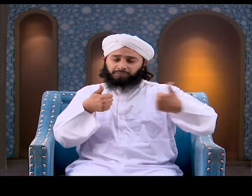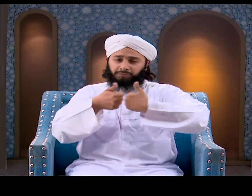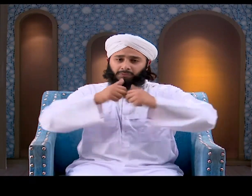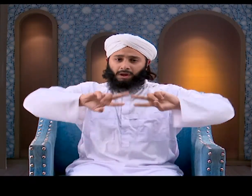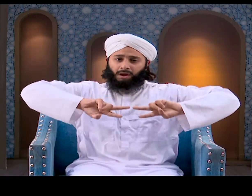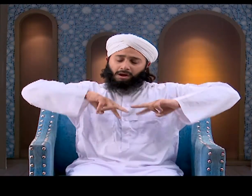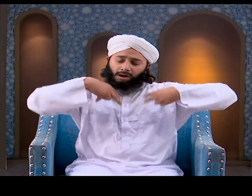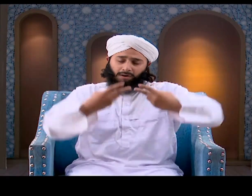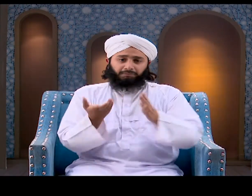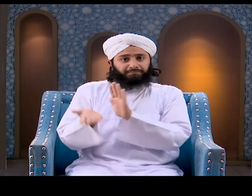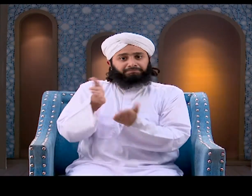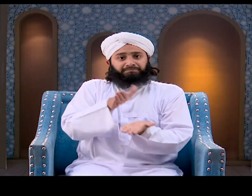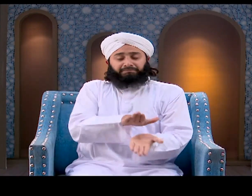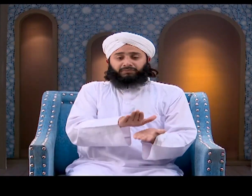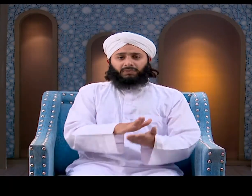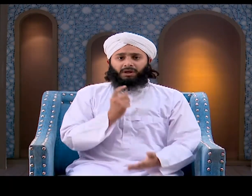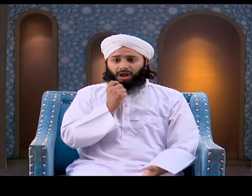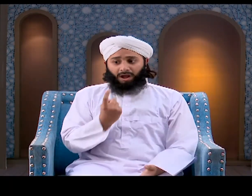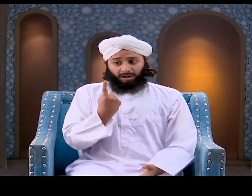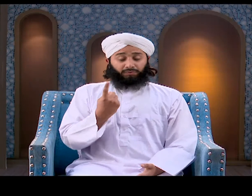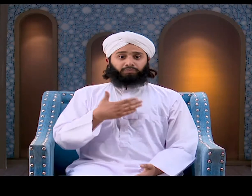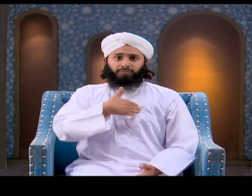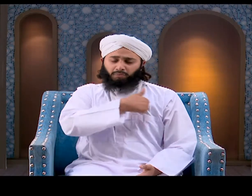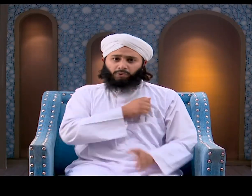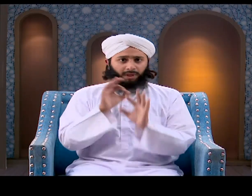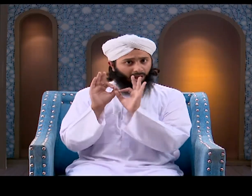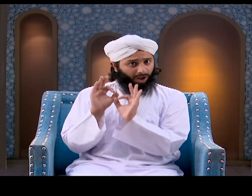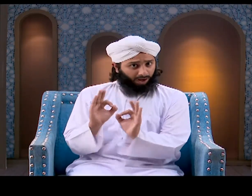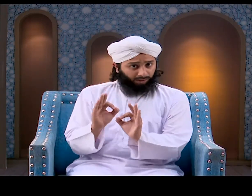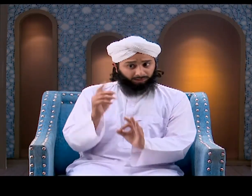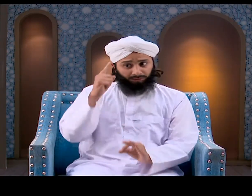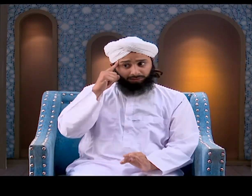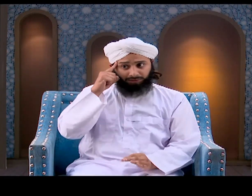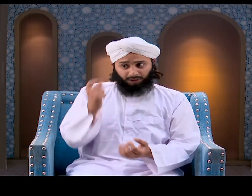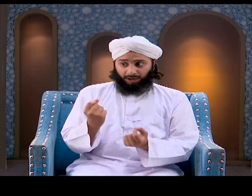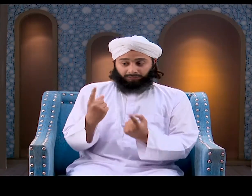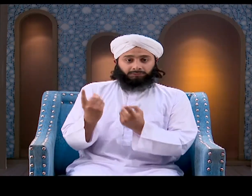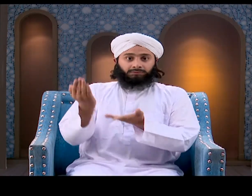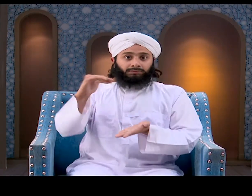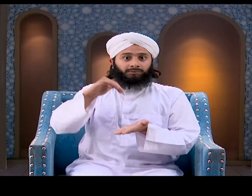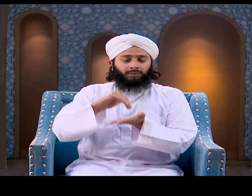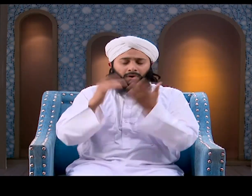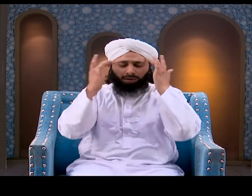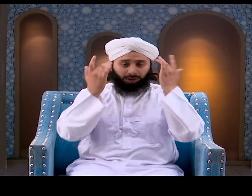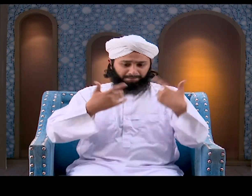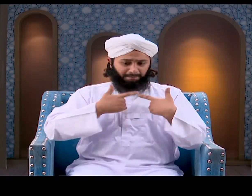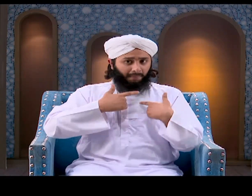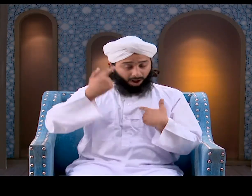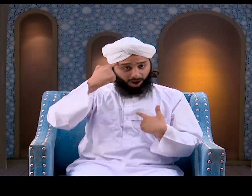کی آغوش میں جا پہنچتا ہے۔ یہ اچانک موت ہی ہے، مگر موت کا یوں اچانک ہونا ہمارے اعتبار سے ہے۔